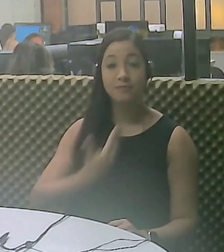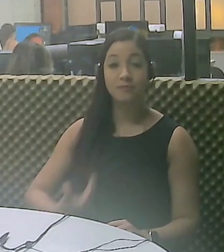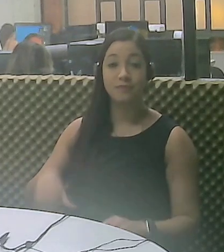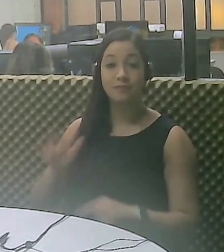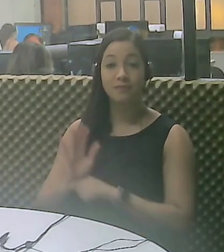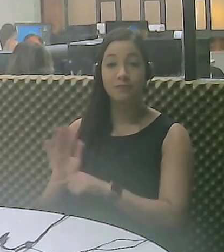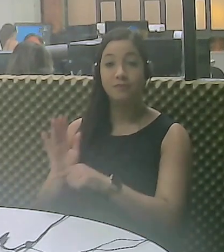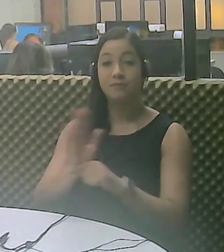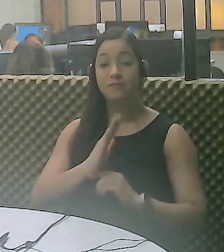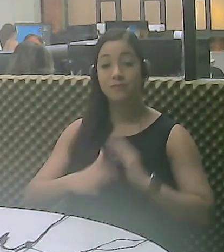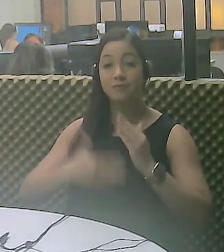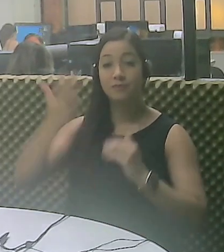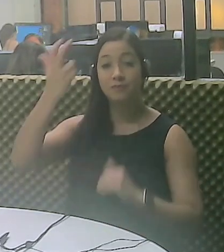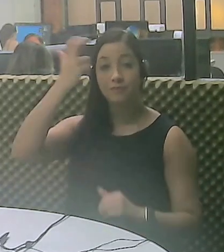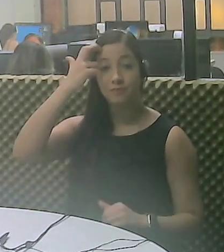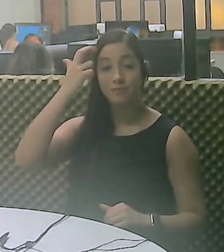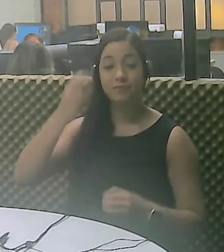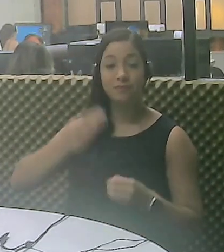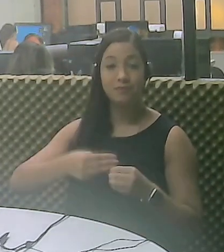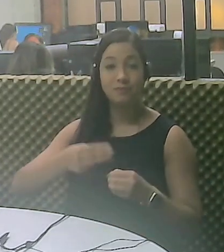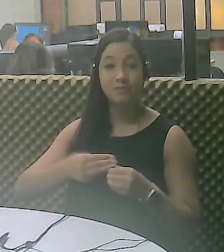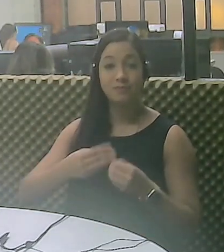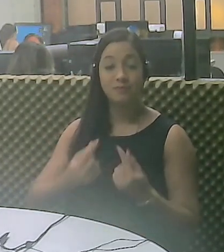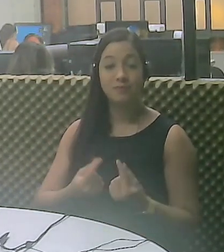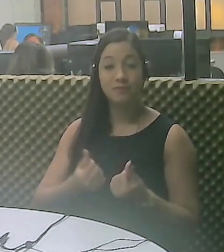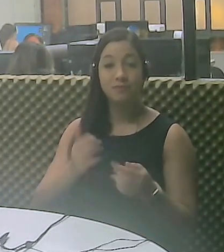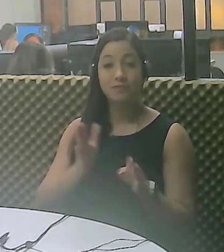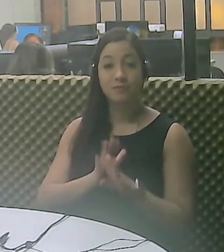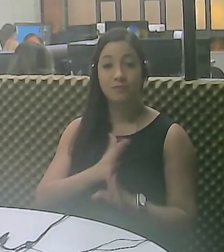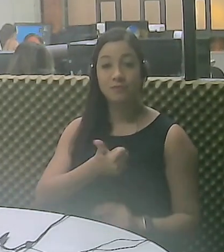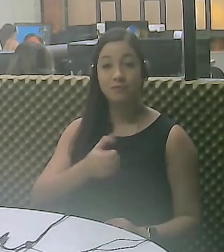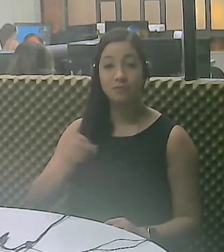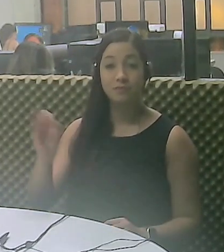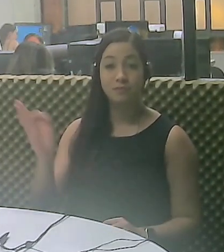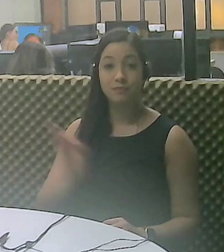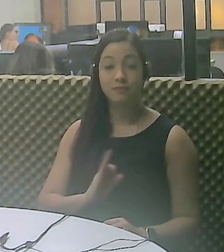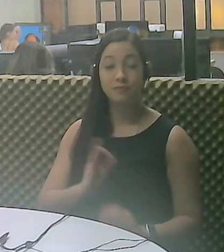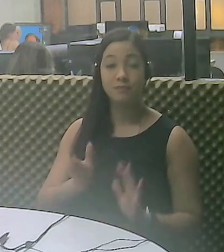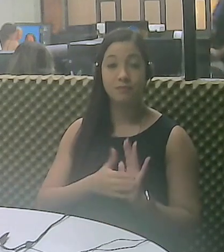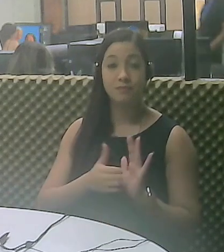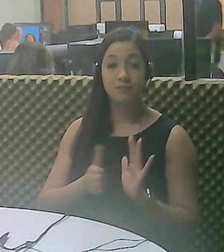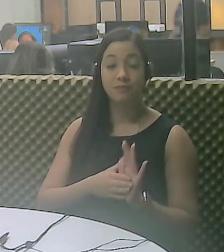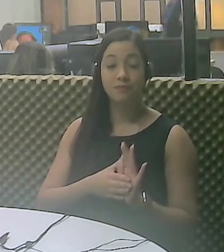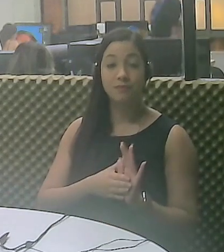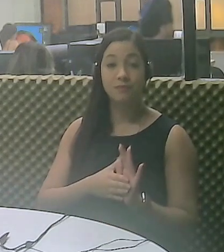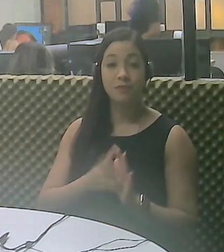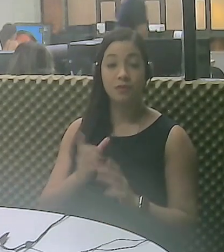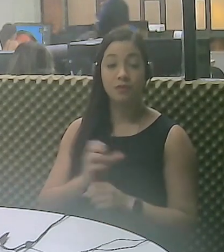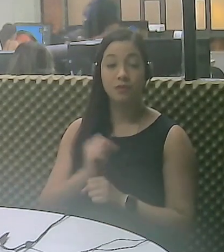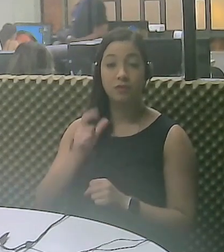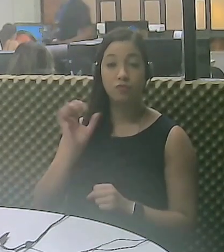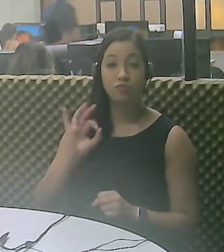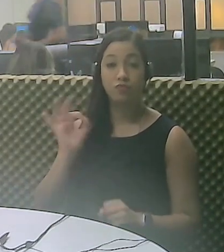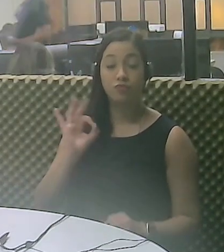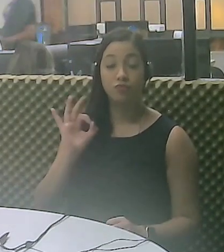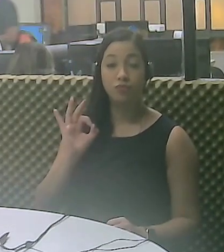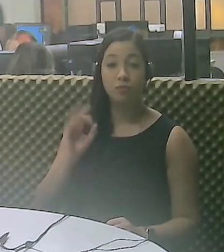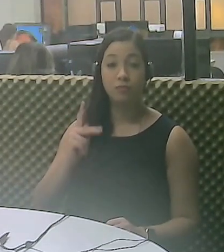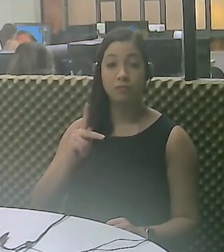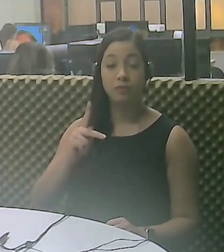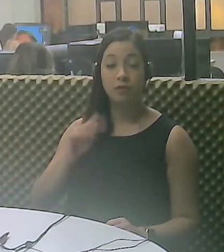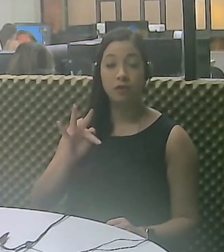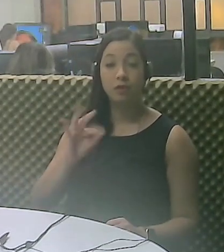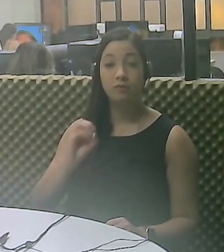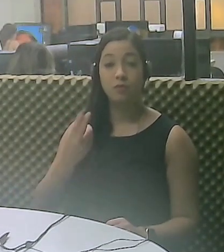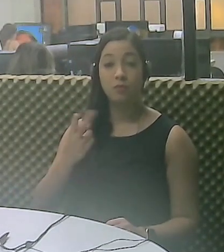o desenvolvimento cultural do município, financiando até 100% das propostas sem fins lucrativos de pessoas físicas e